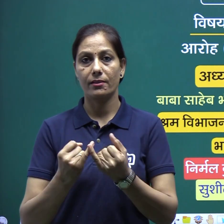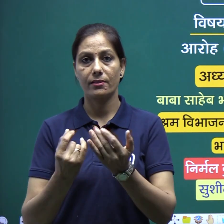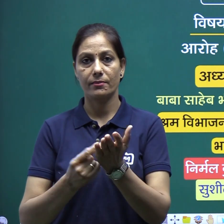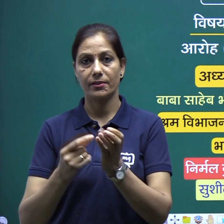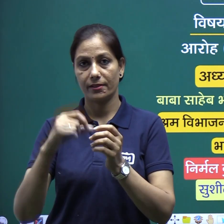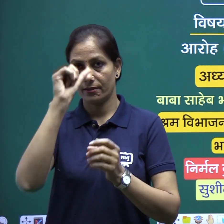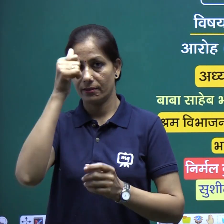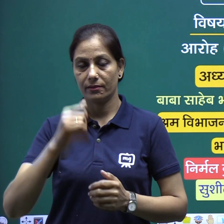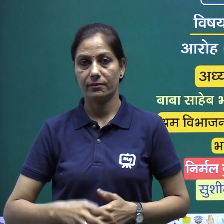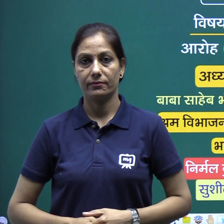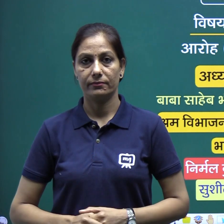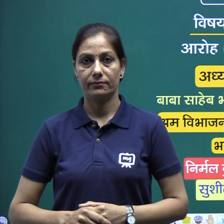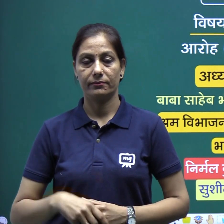की